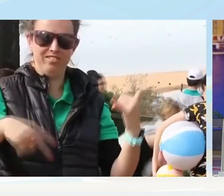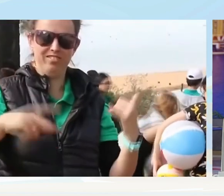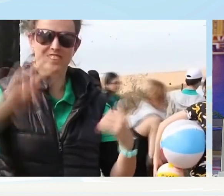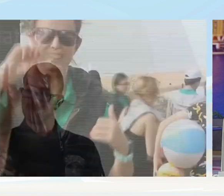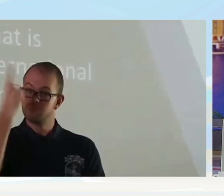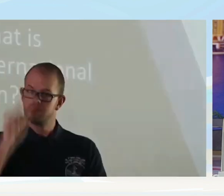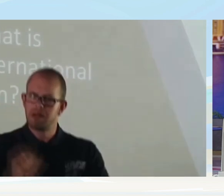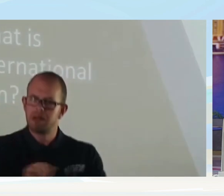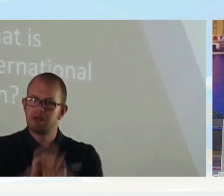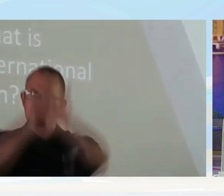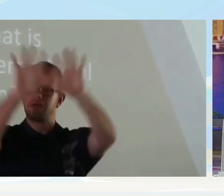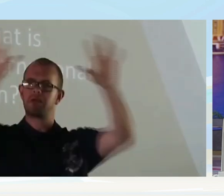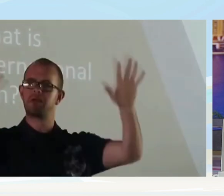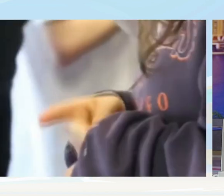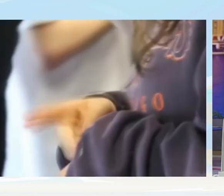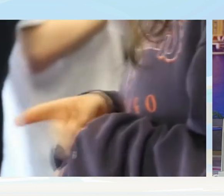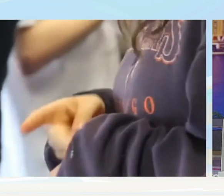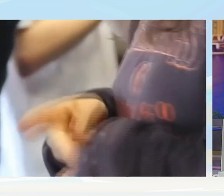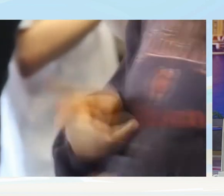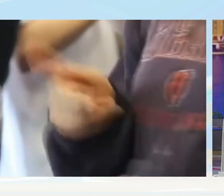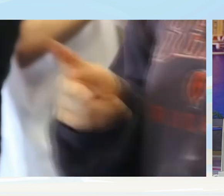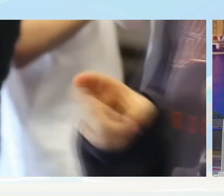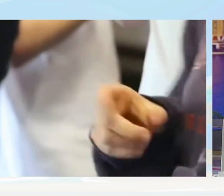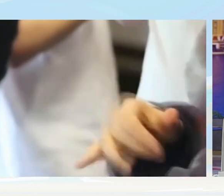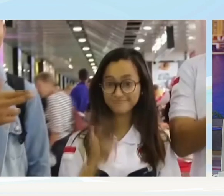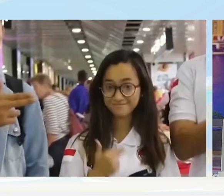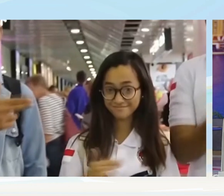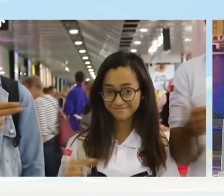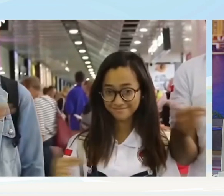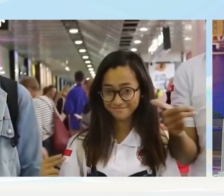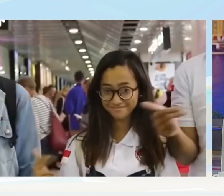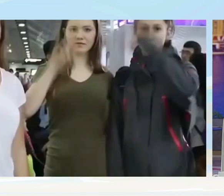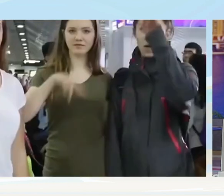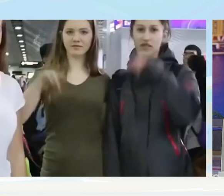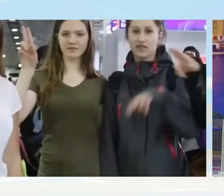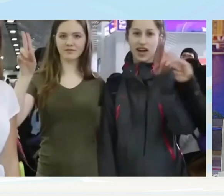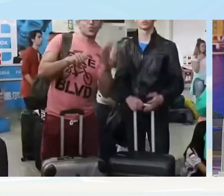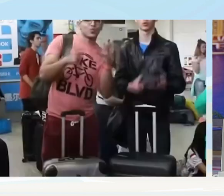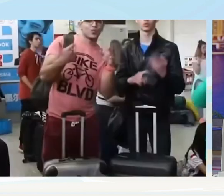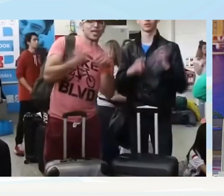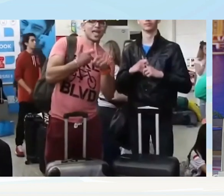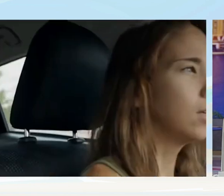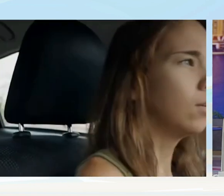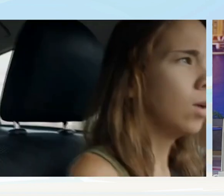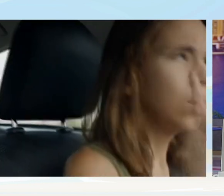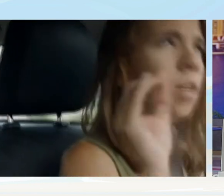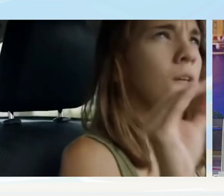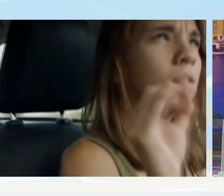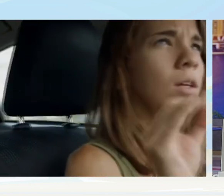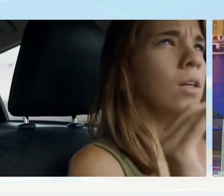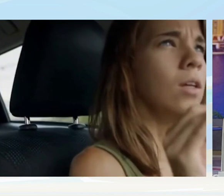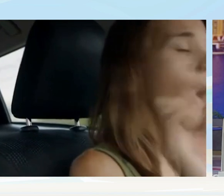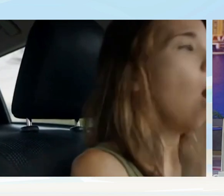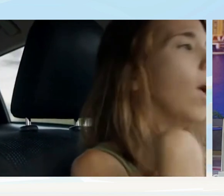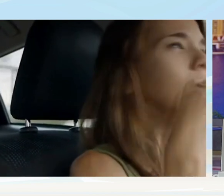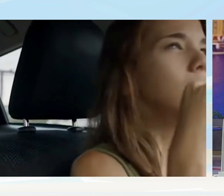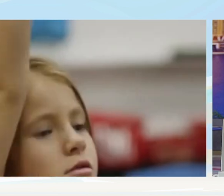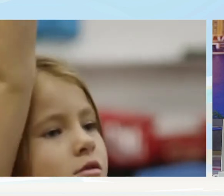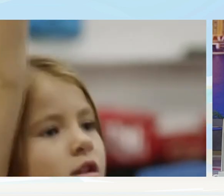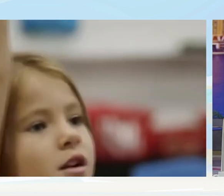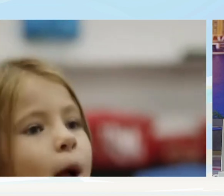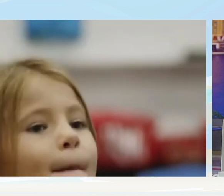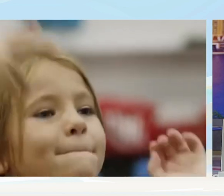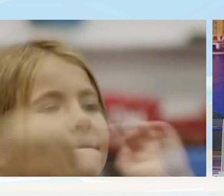99%، فدي نسبة عالية جدا جدا جدا. فبدأ ان لا، وزارة التربية والتعليم بدأت ان هي تحاول لا المعلمين